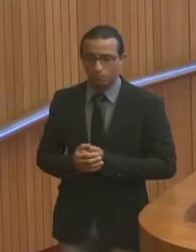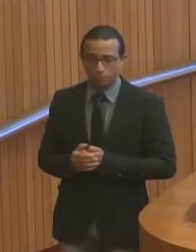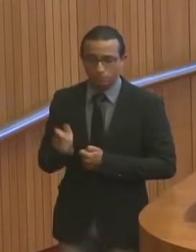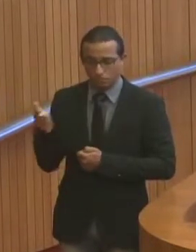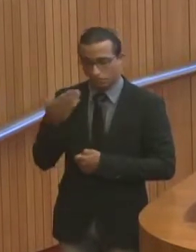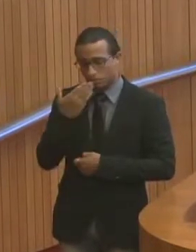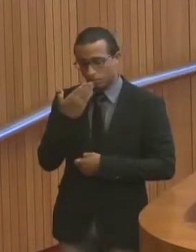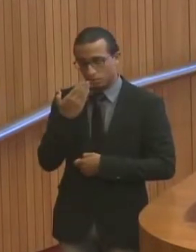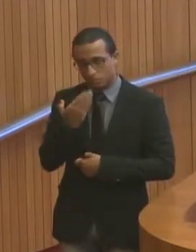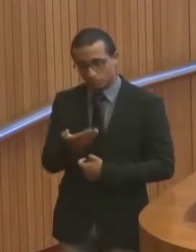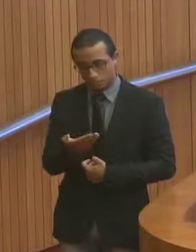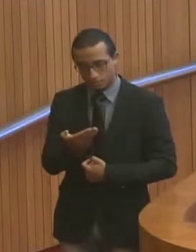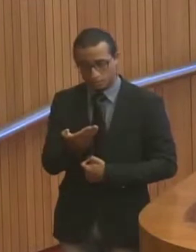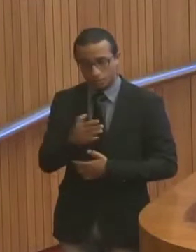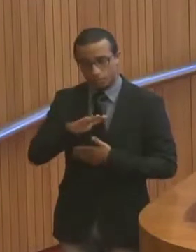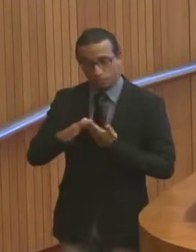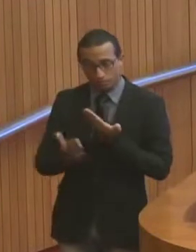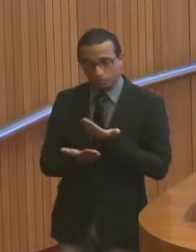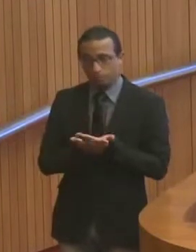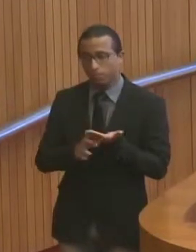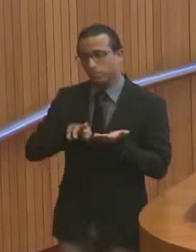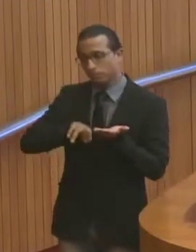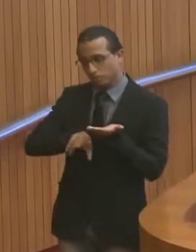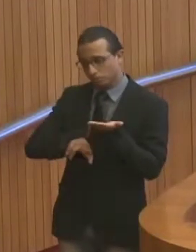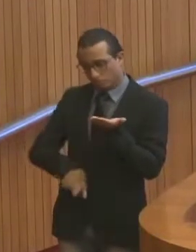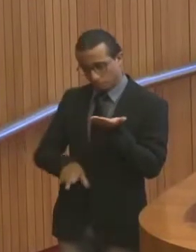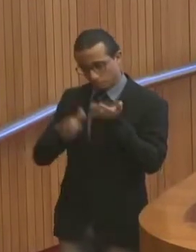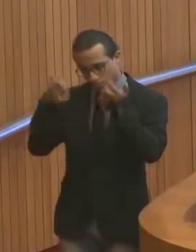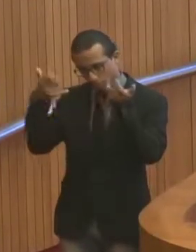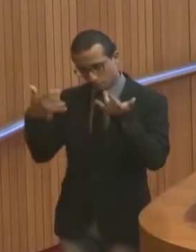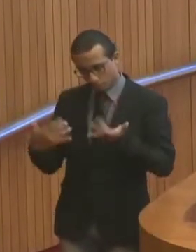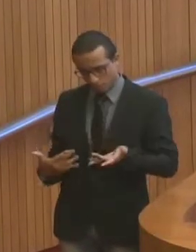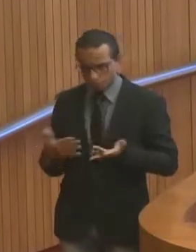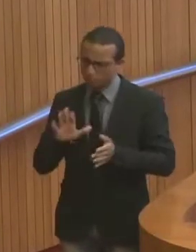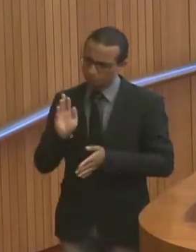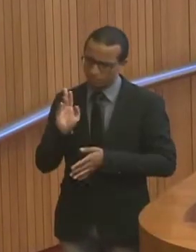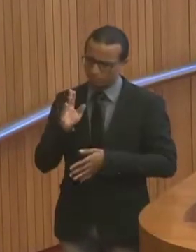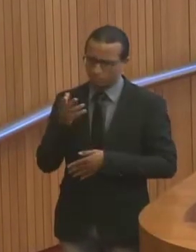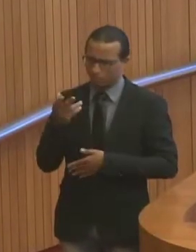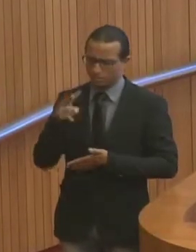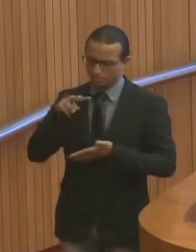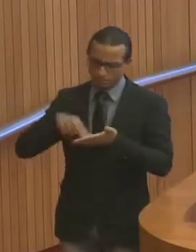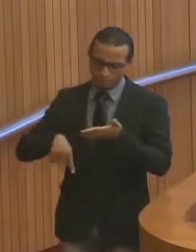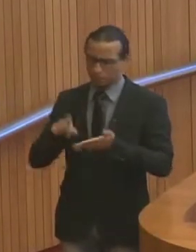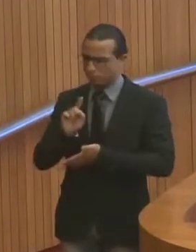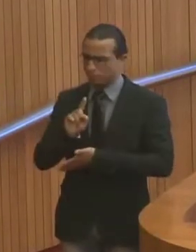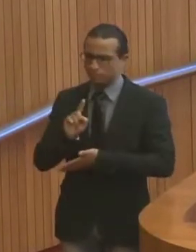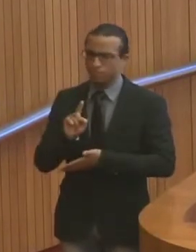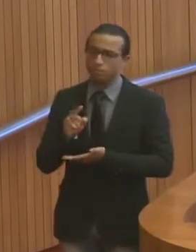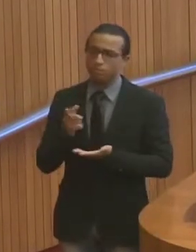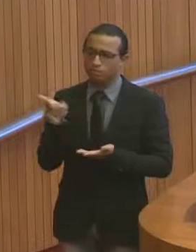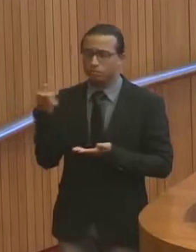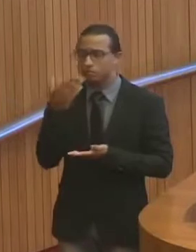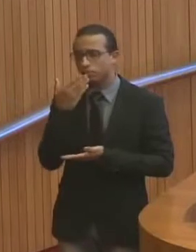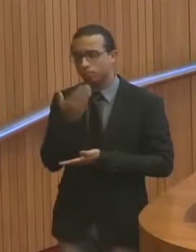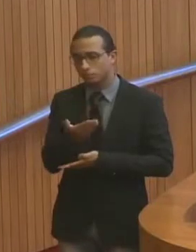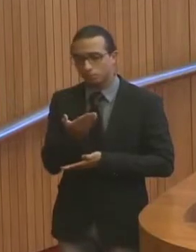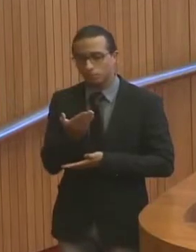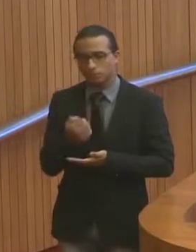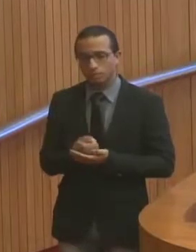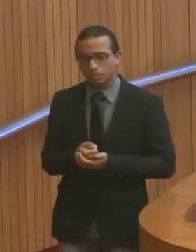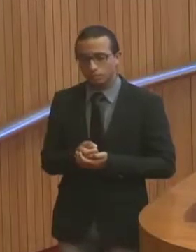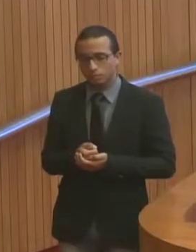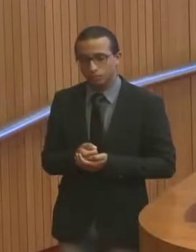solicita, com base em várias justificativas aqui, que eu não vou ler, ela solicita a